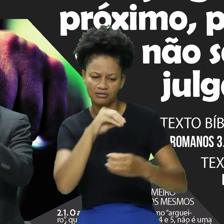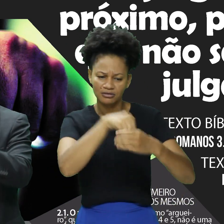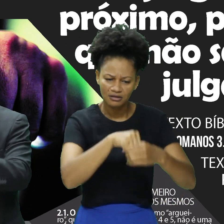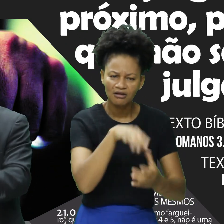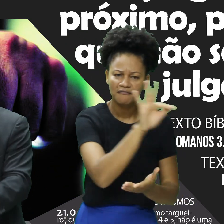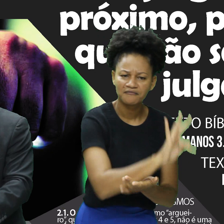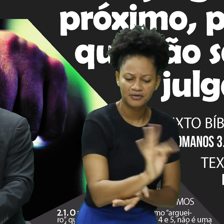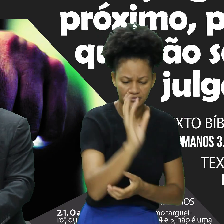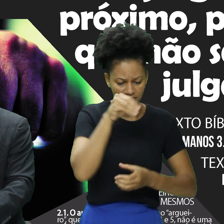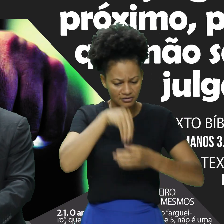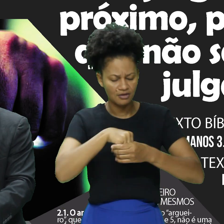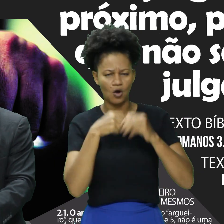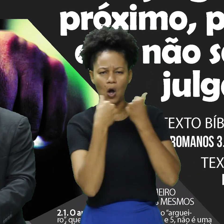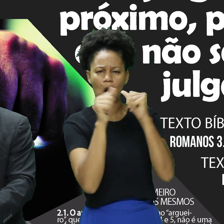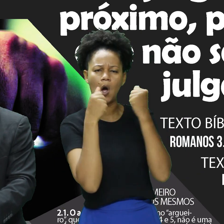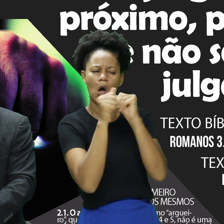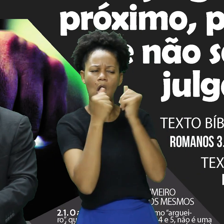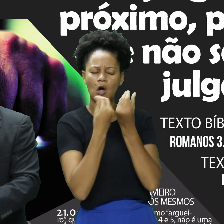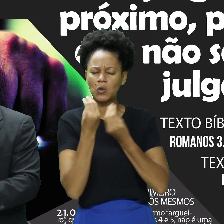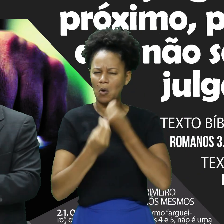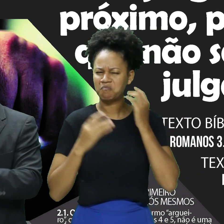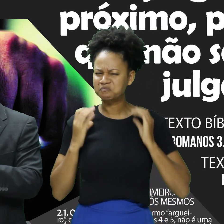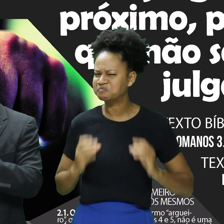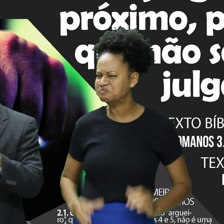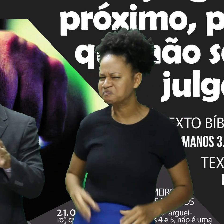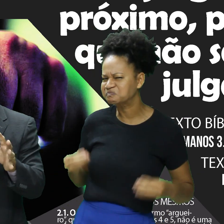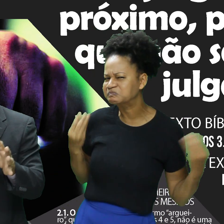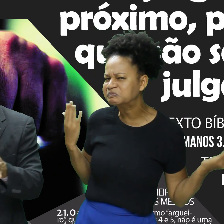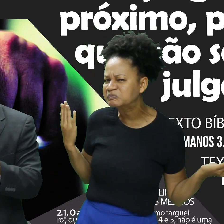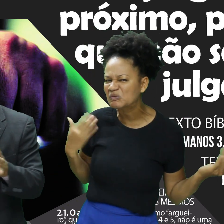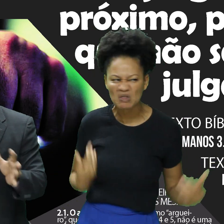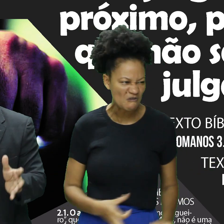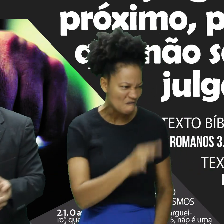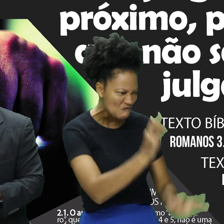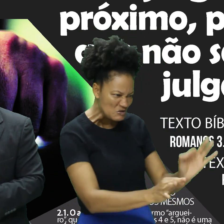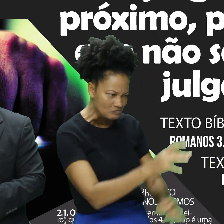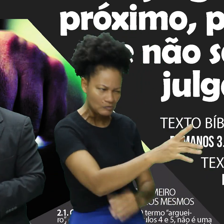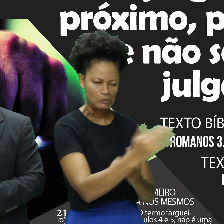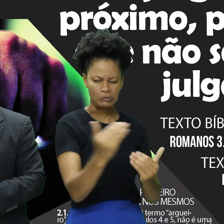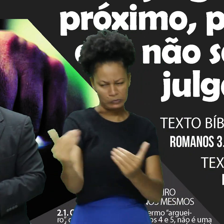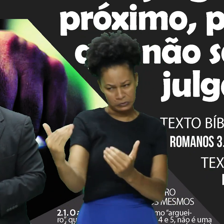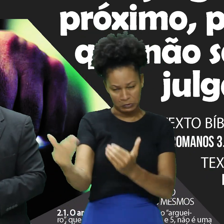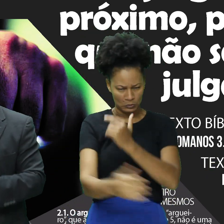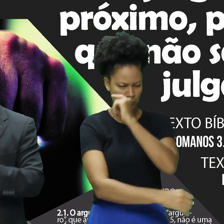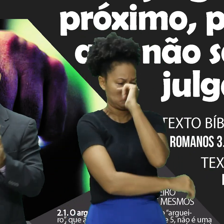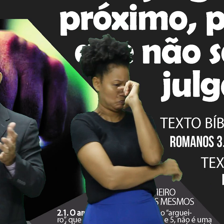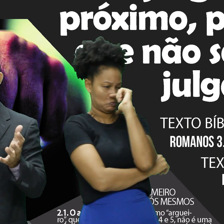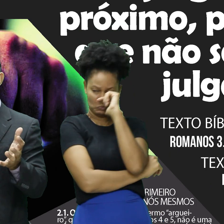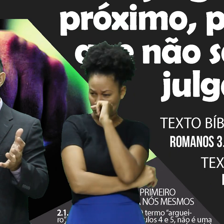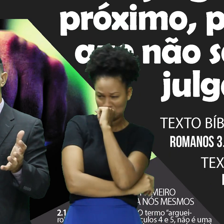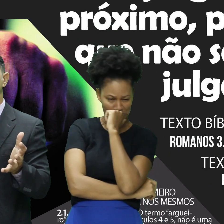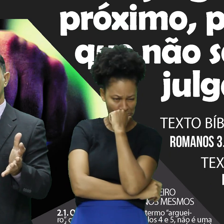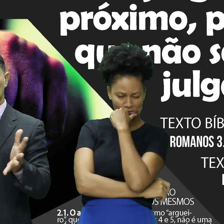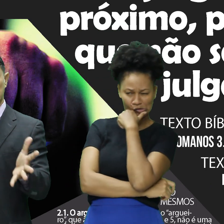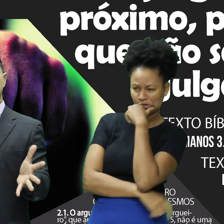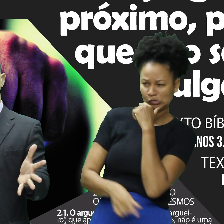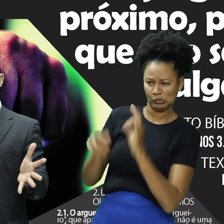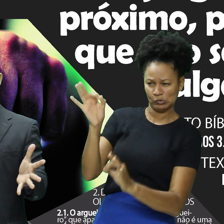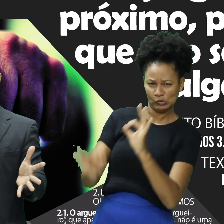dentro do ônibus. Será que nós andamos por aí julgando todo mundo? Será que nós